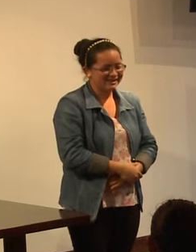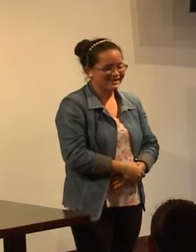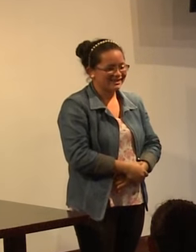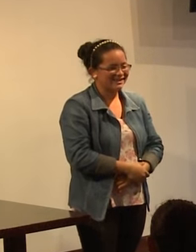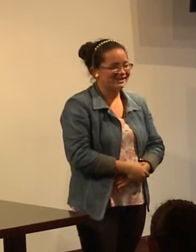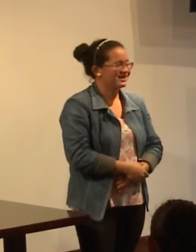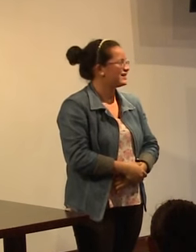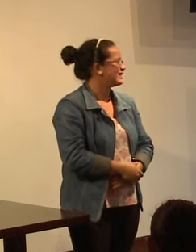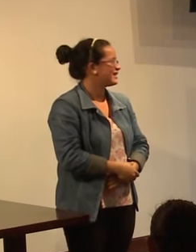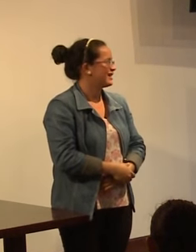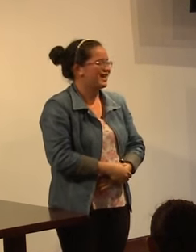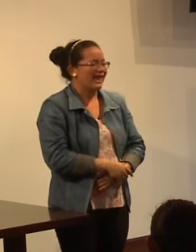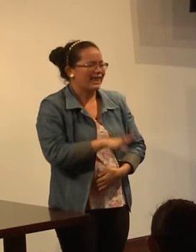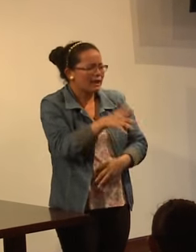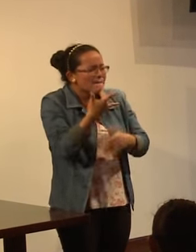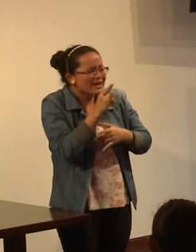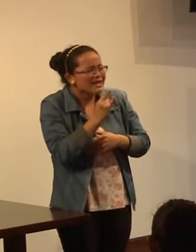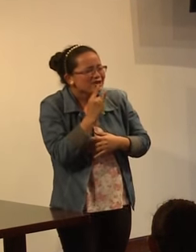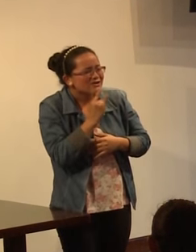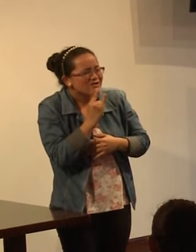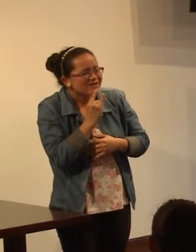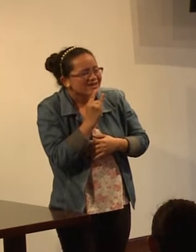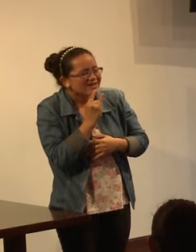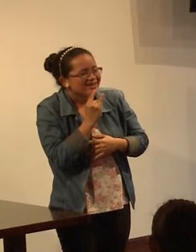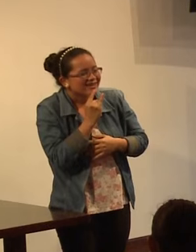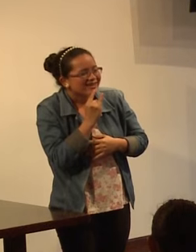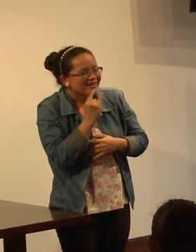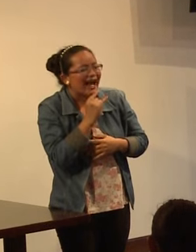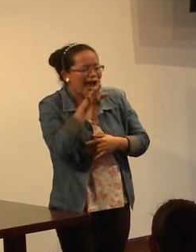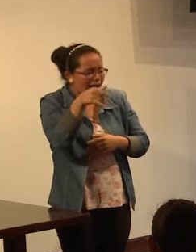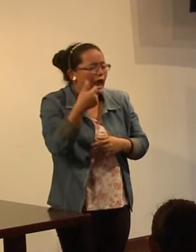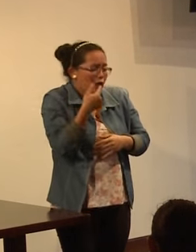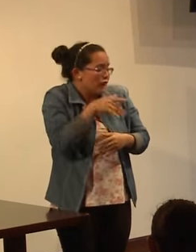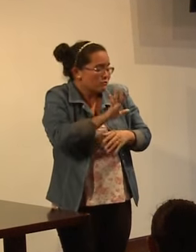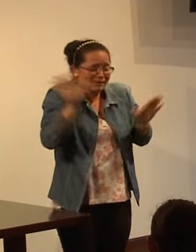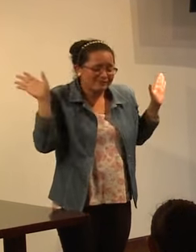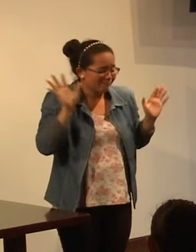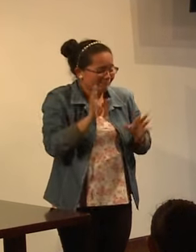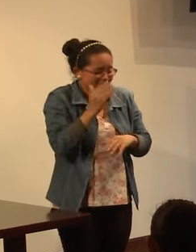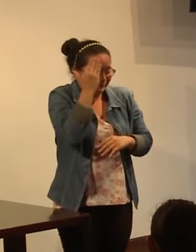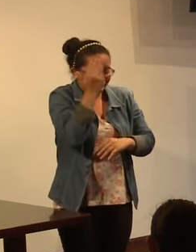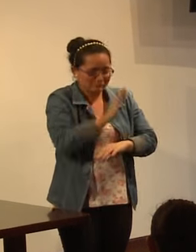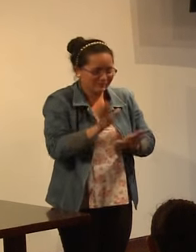Sí, esa que se parece a Estados Unidos, me la sé. Sí,